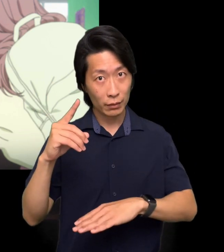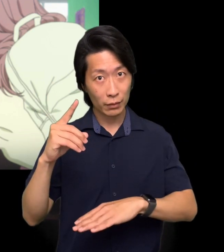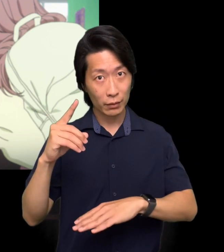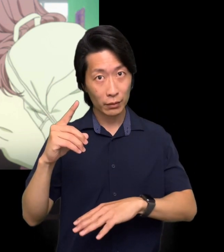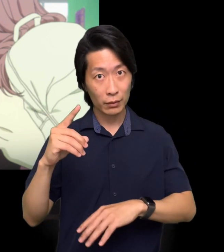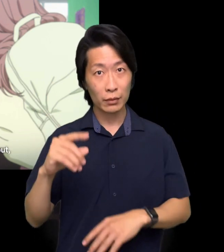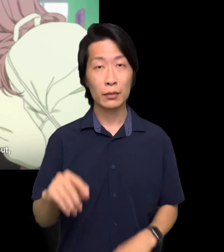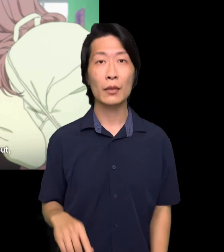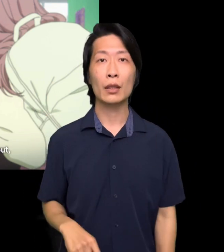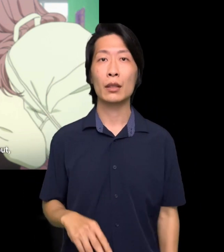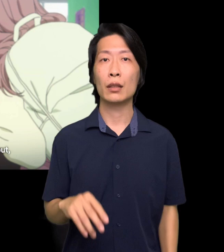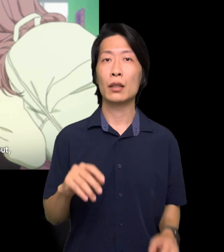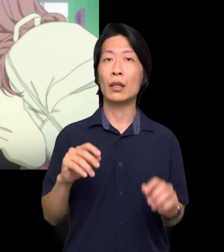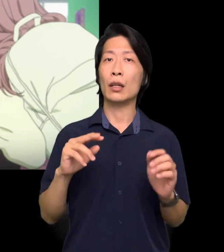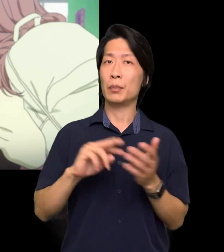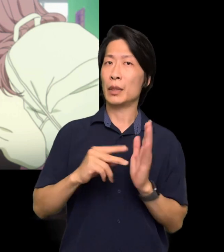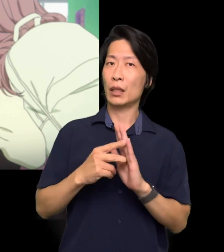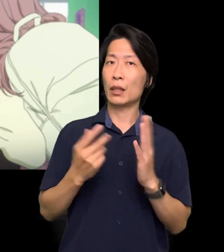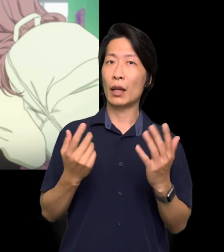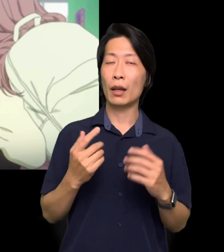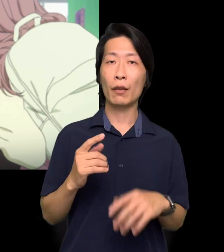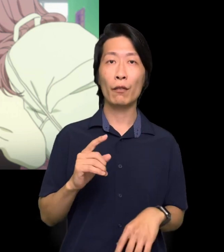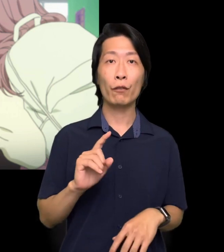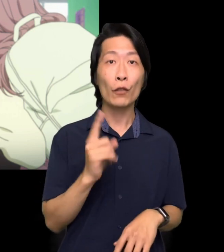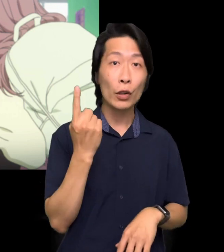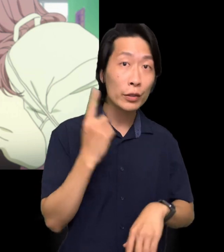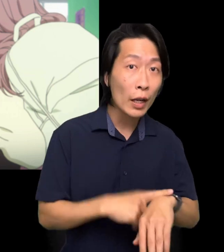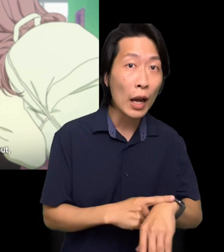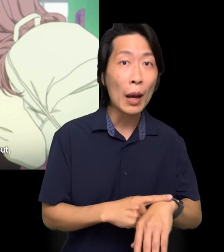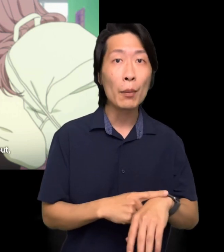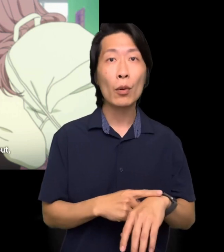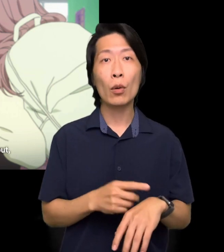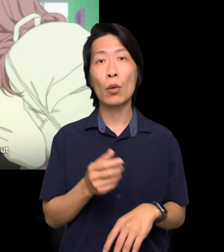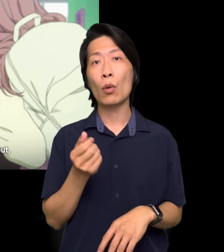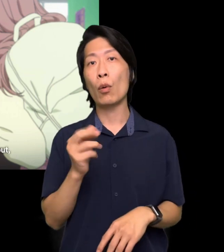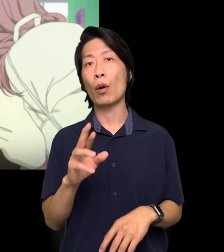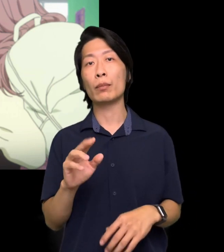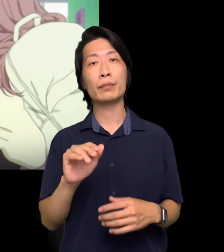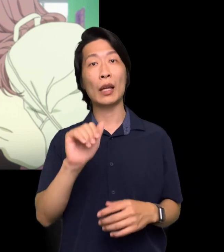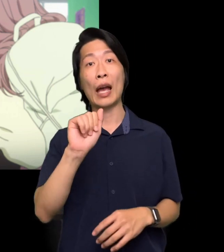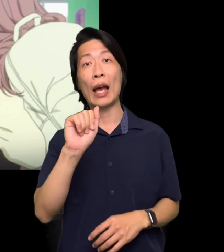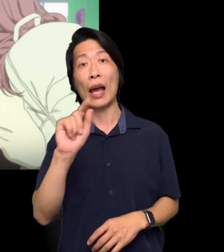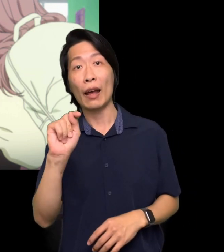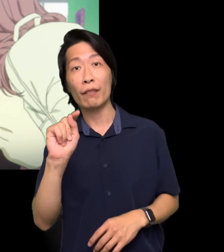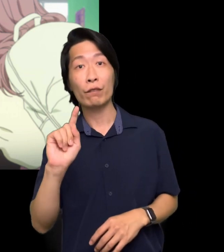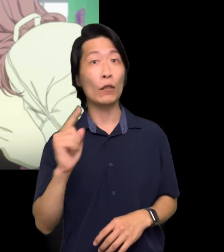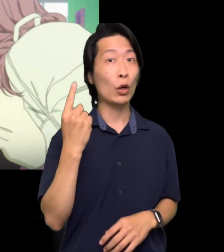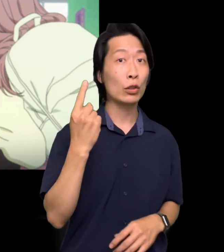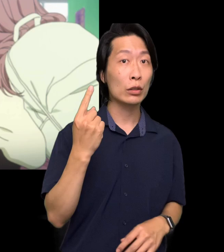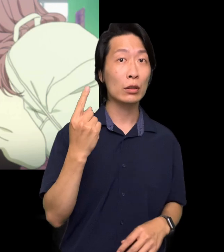初めて。 And this means the first time or at first.